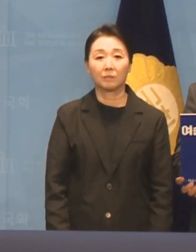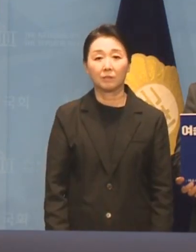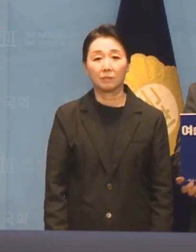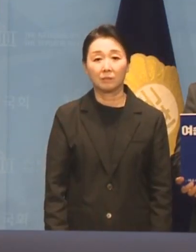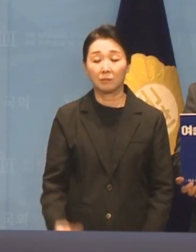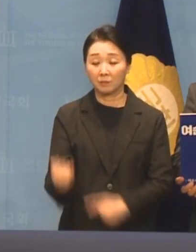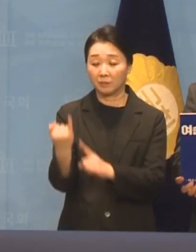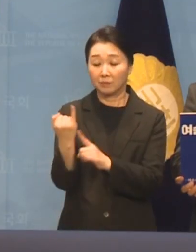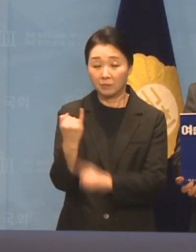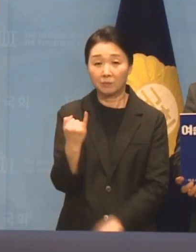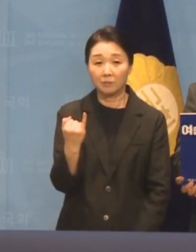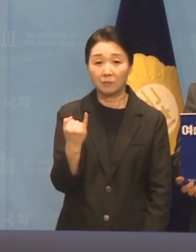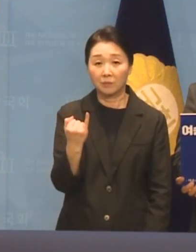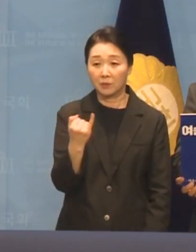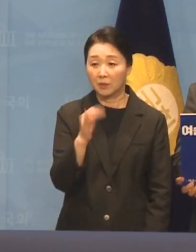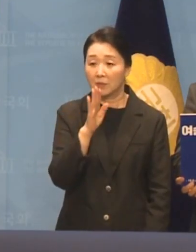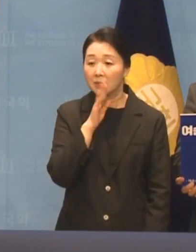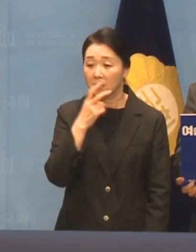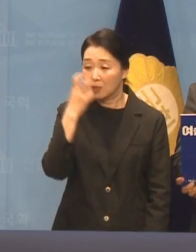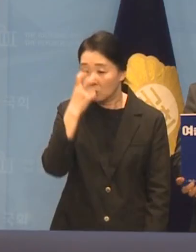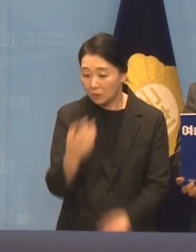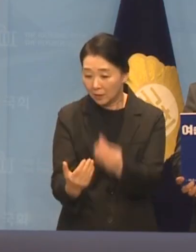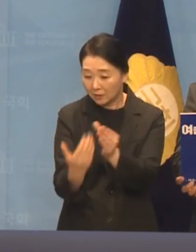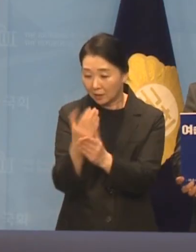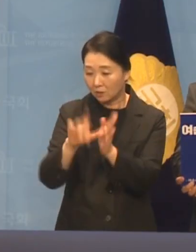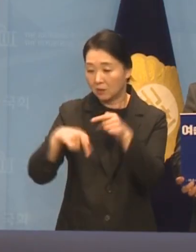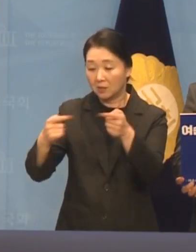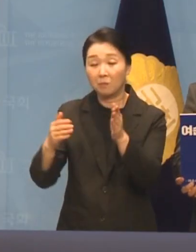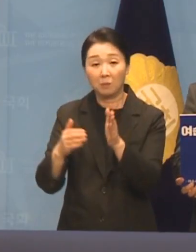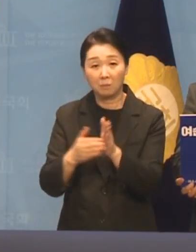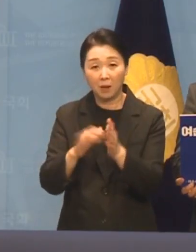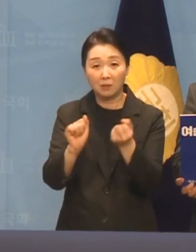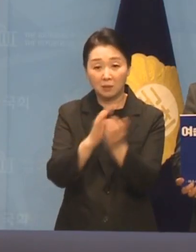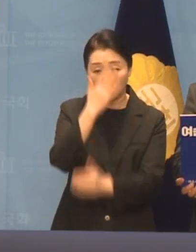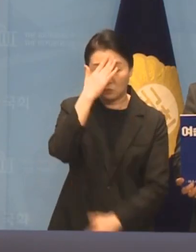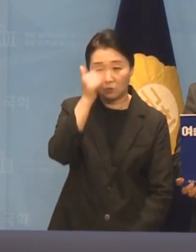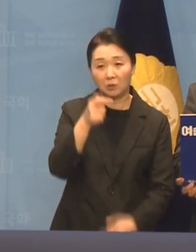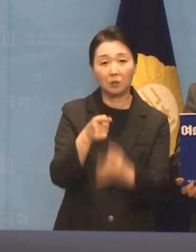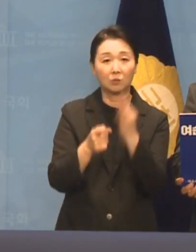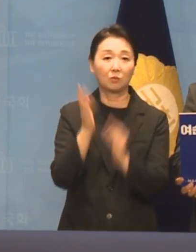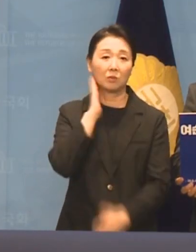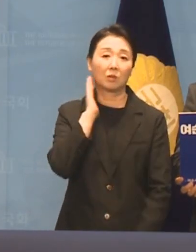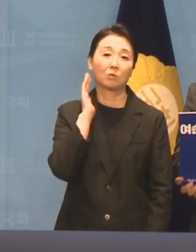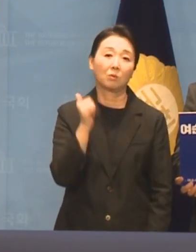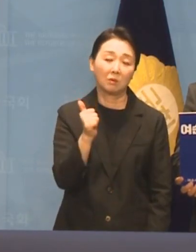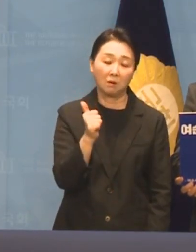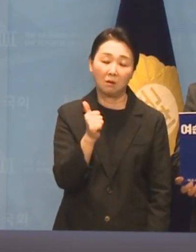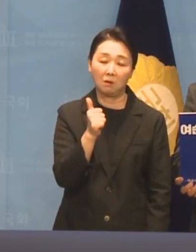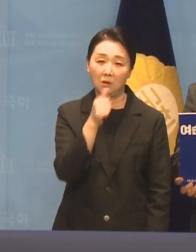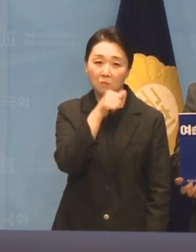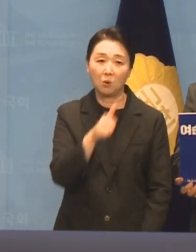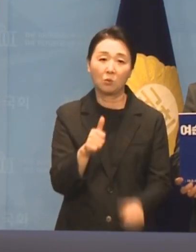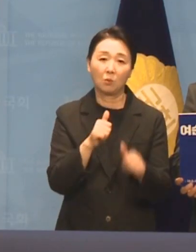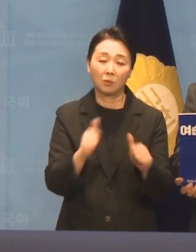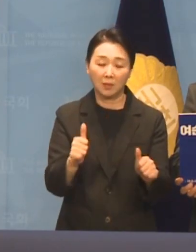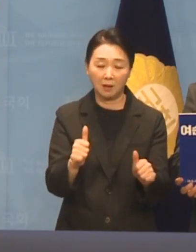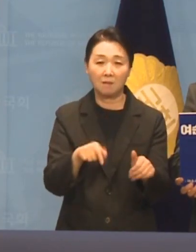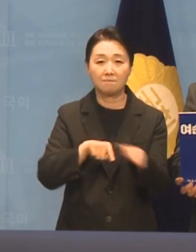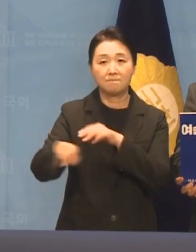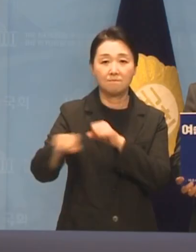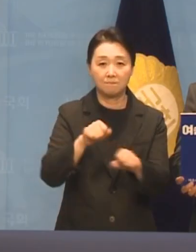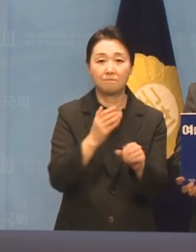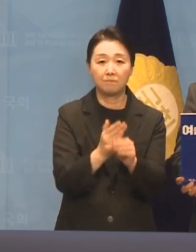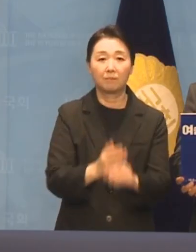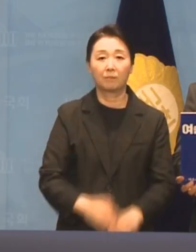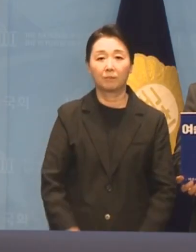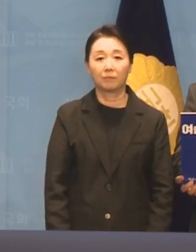그는 여순사건 진상조사에 참여하면서도 내란 수괴 윤석열의 변호사 역할을 공공연히